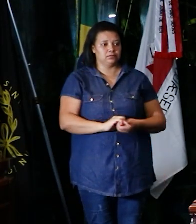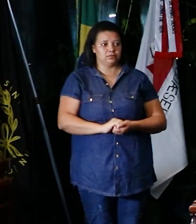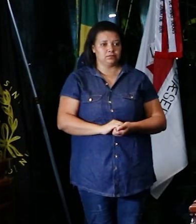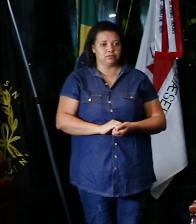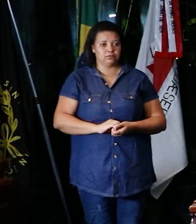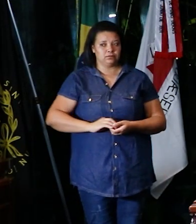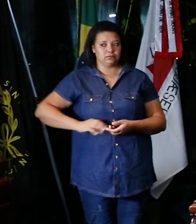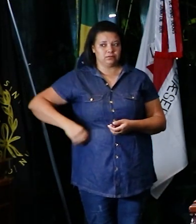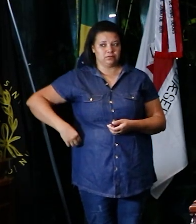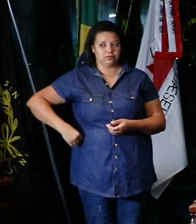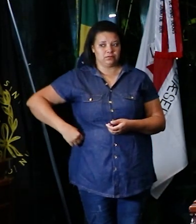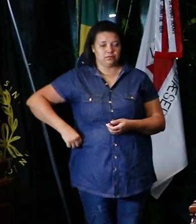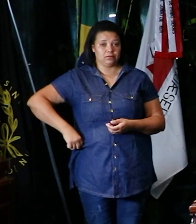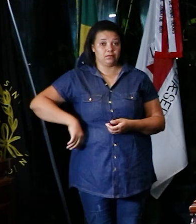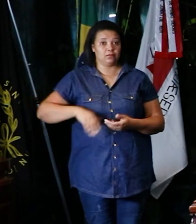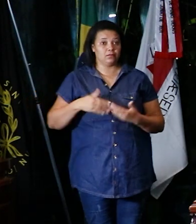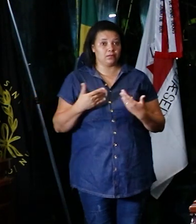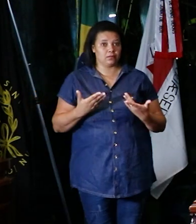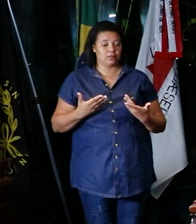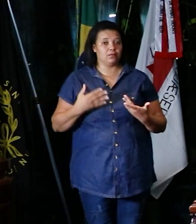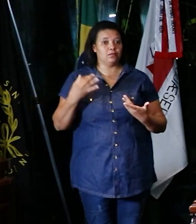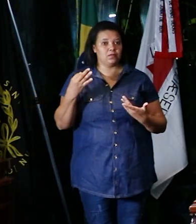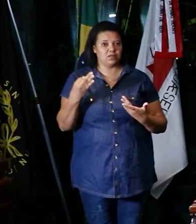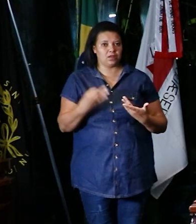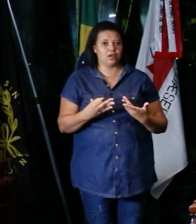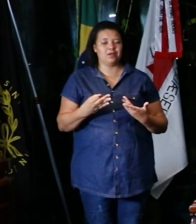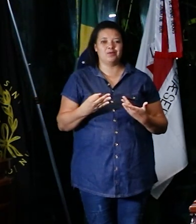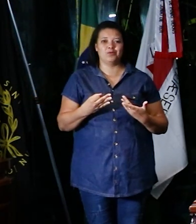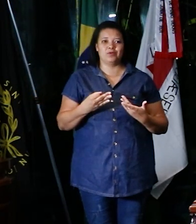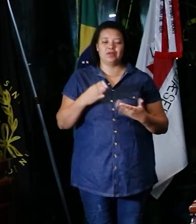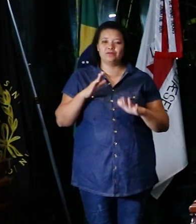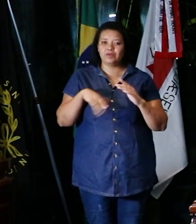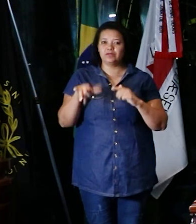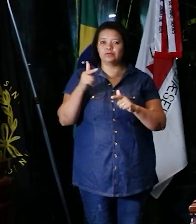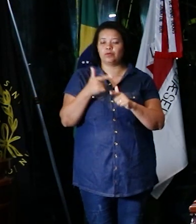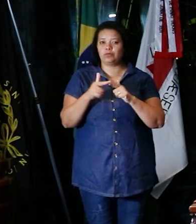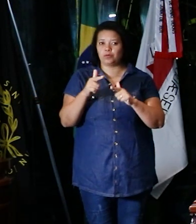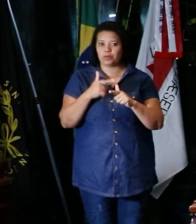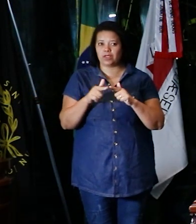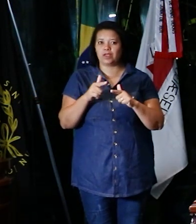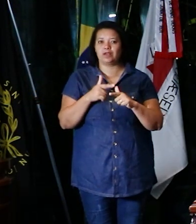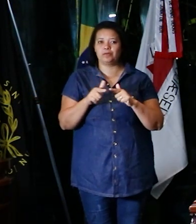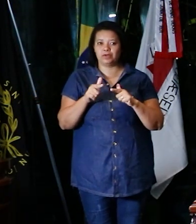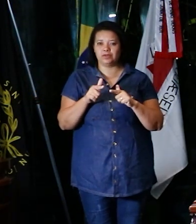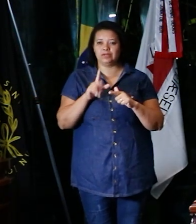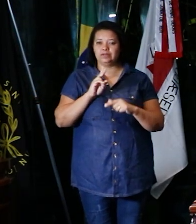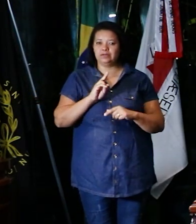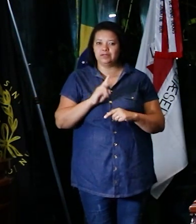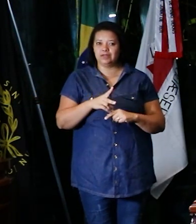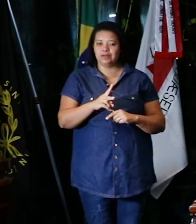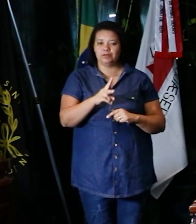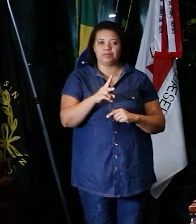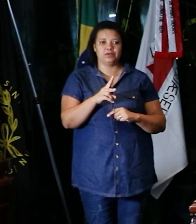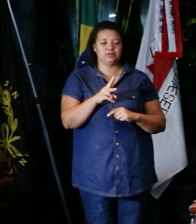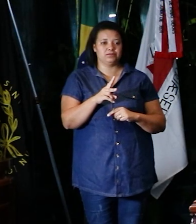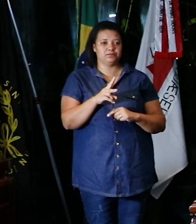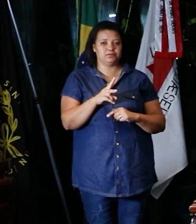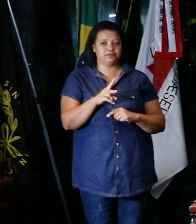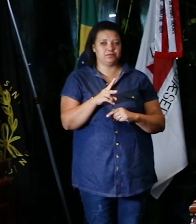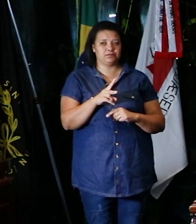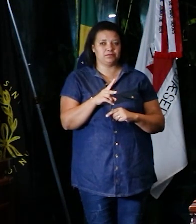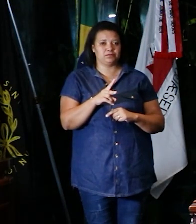Isso certamente criava problemas para ele. Ele era sempre,